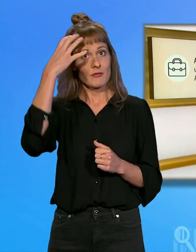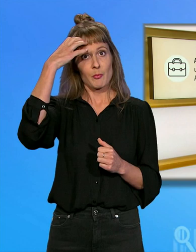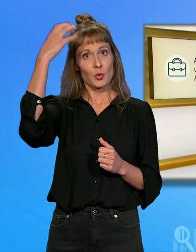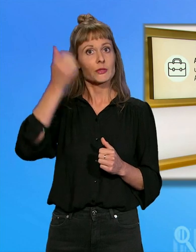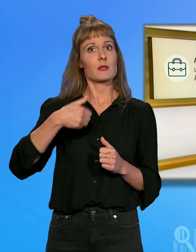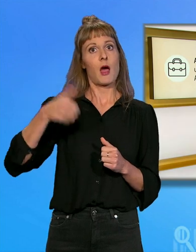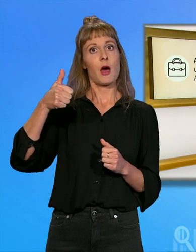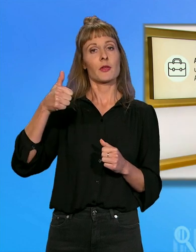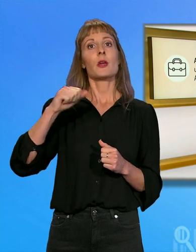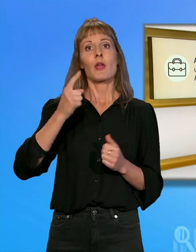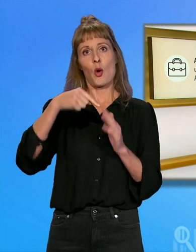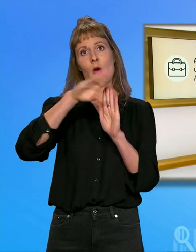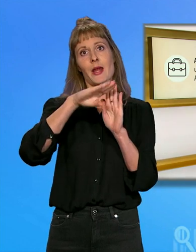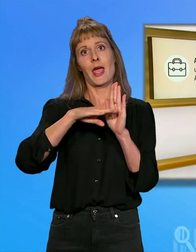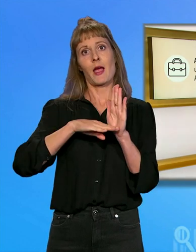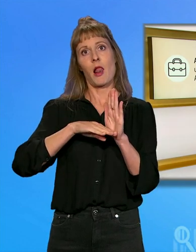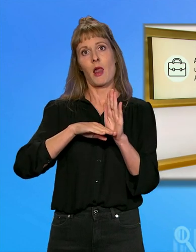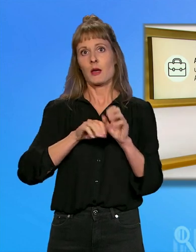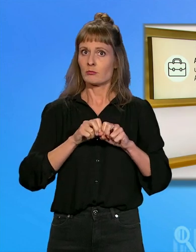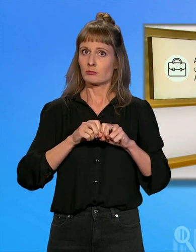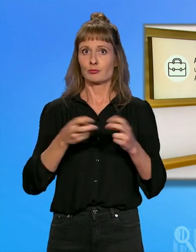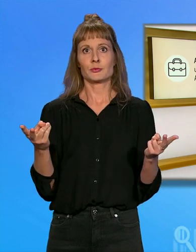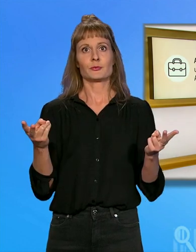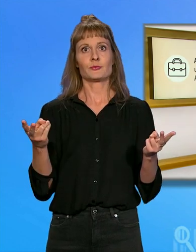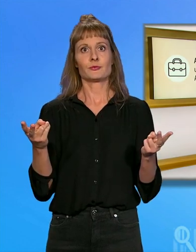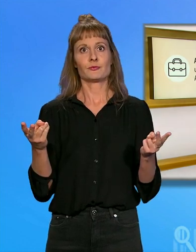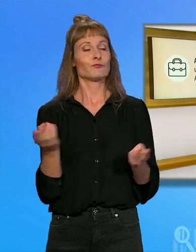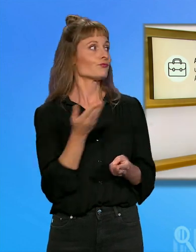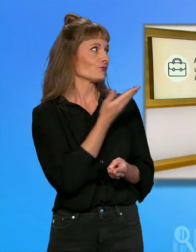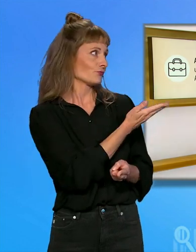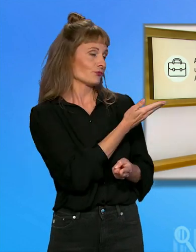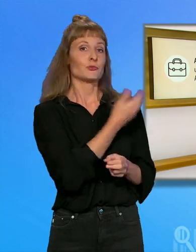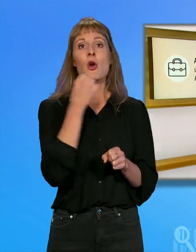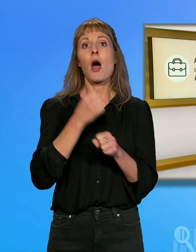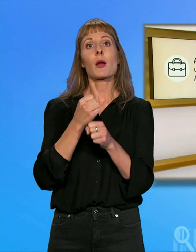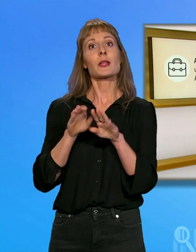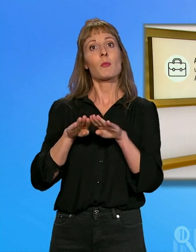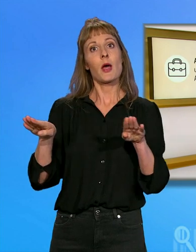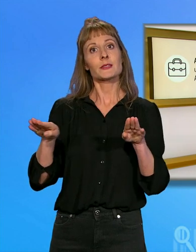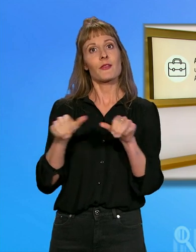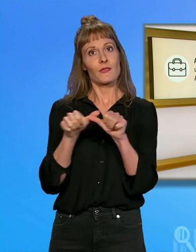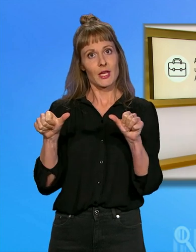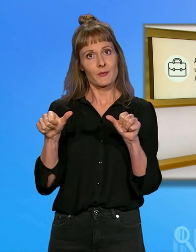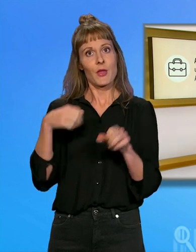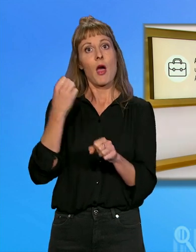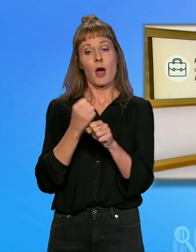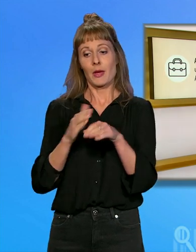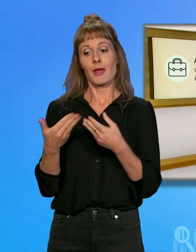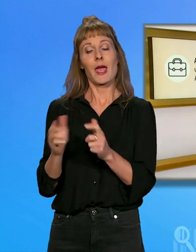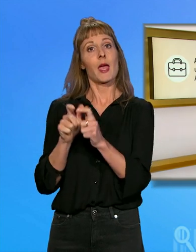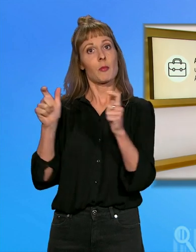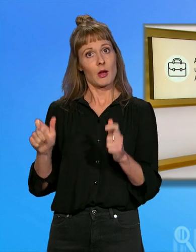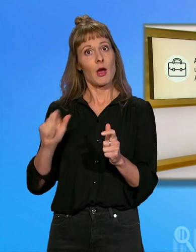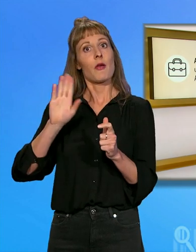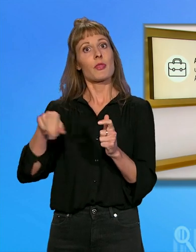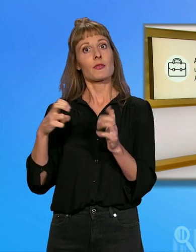auch dazu eine Bestimmung herausgelassen, letzte Woche. Zur Erinnerung hier nochmal, am Arbeitsplatz gilt Folgendes. Arbeitgeber dürfen das Zertifikat unter